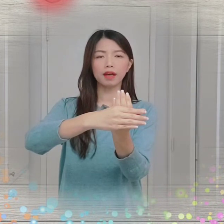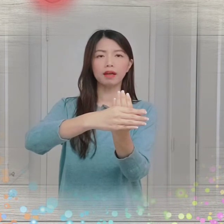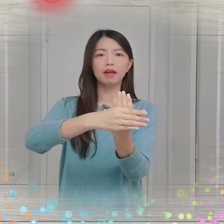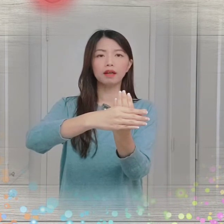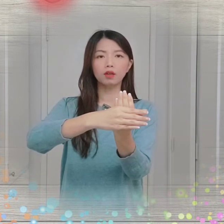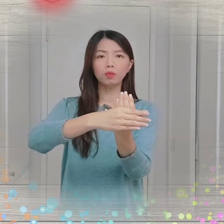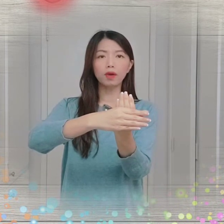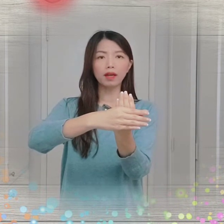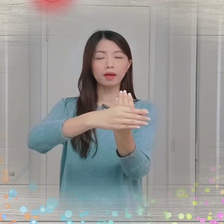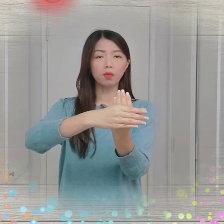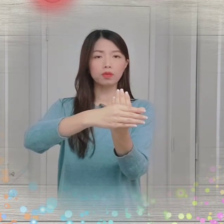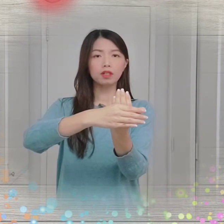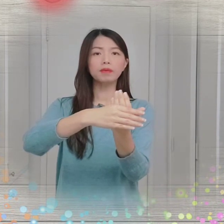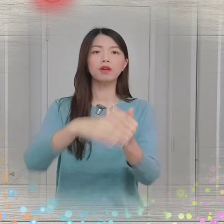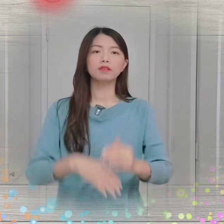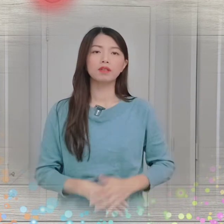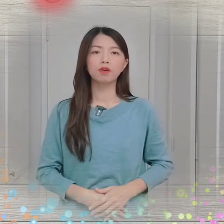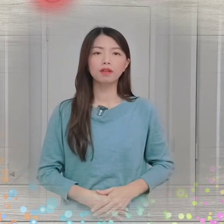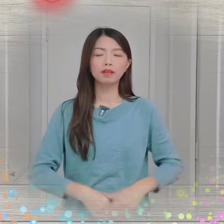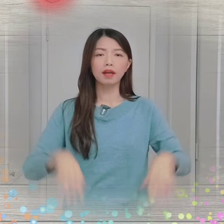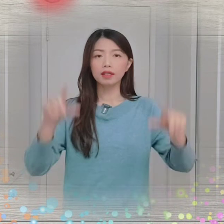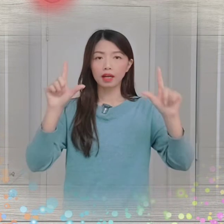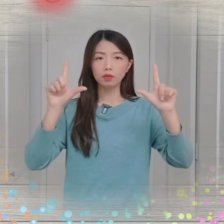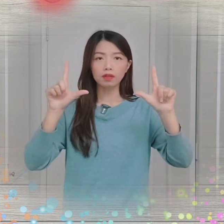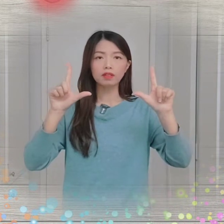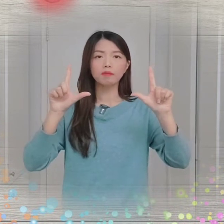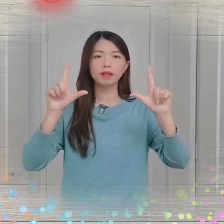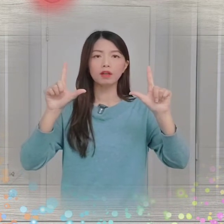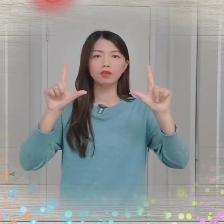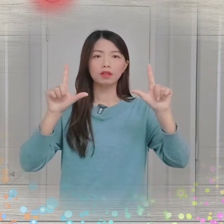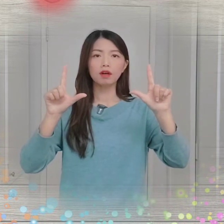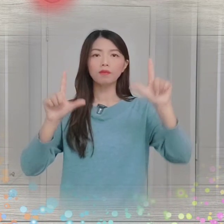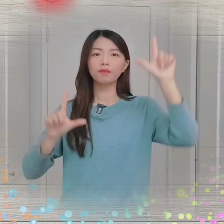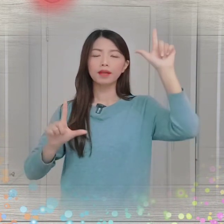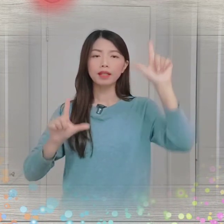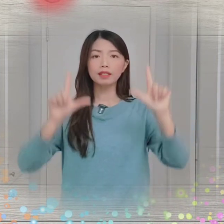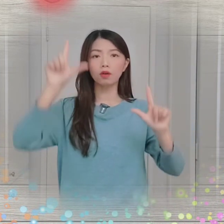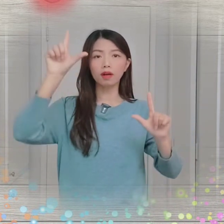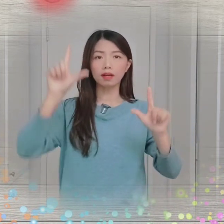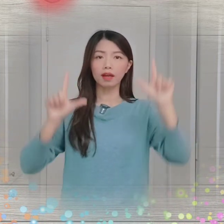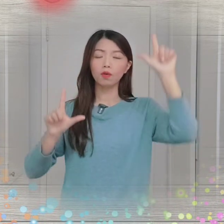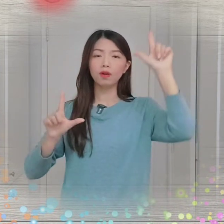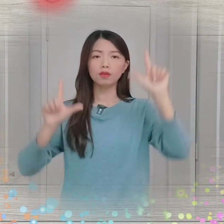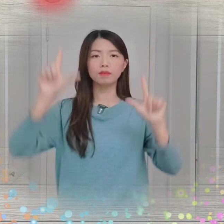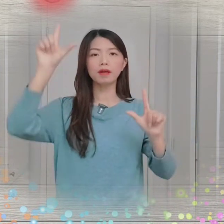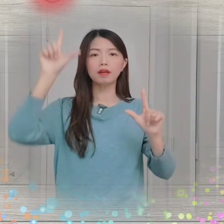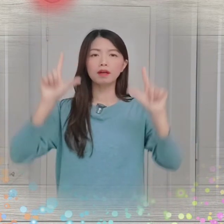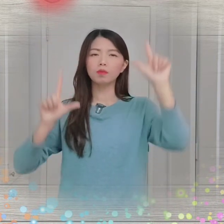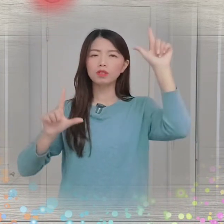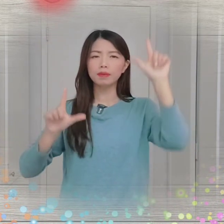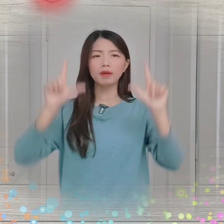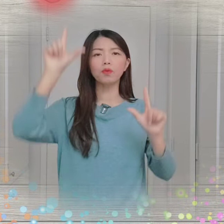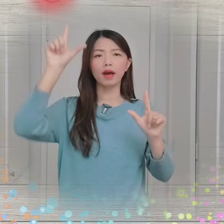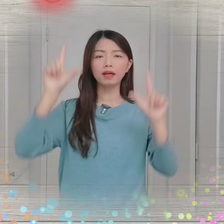뜻입니다. 그리고 모양이나 모습 이런 뜻의 수어는 양손 이은처럼 만들어주셔서 하나씩 엇갈리게 올려주시면